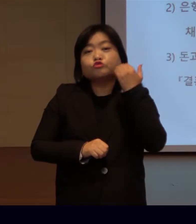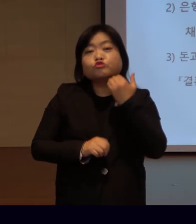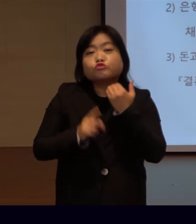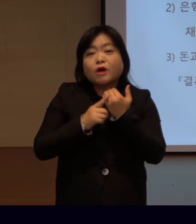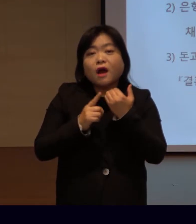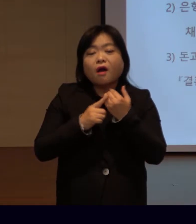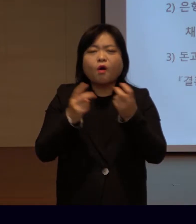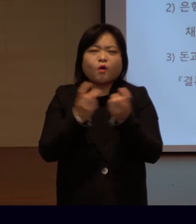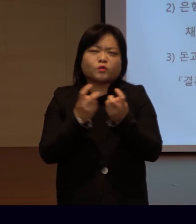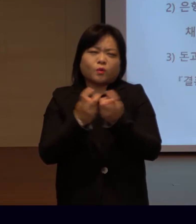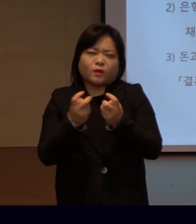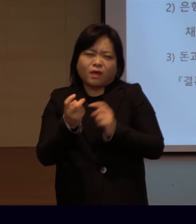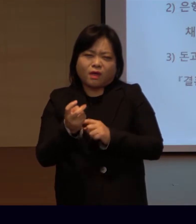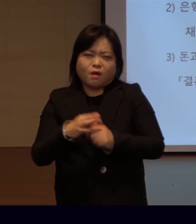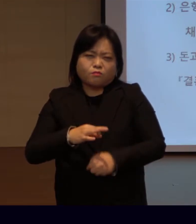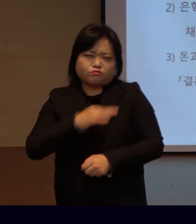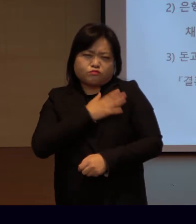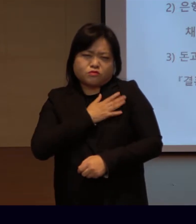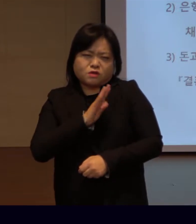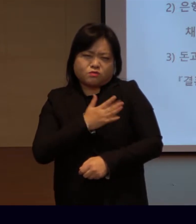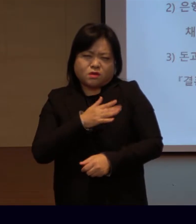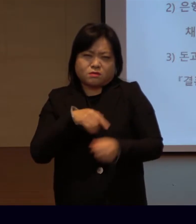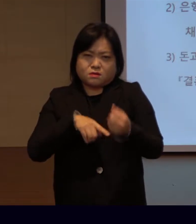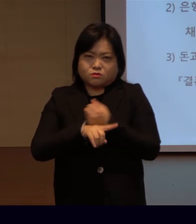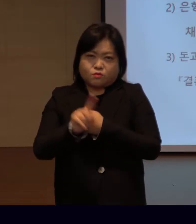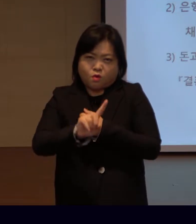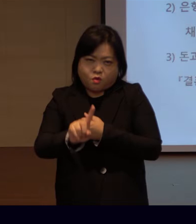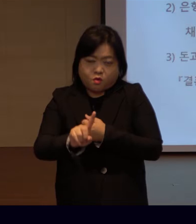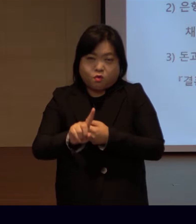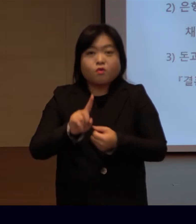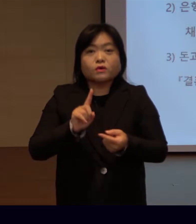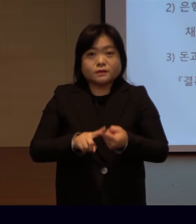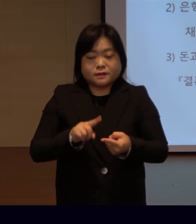어떻게 부자가 되었을까 하는 이야기입니다.